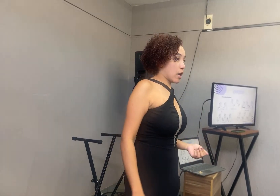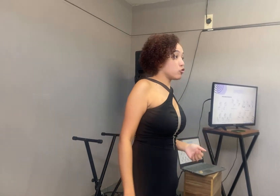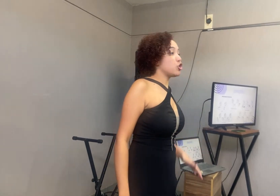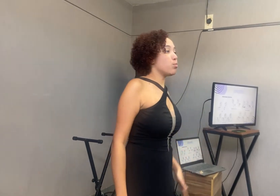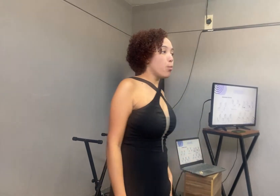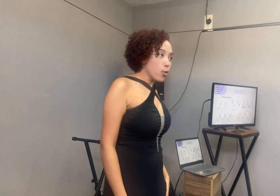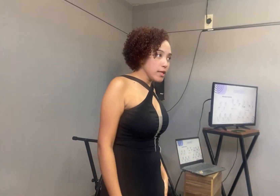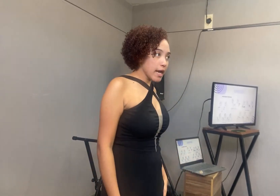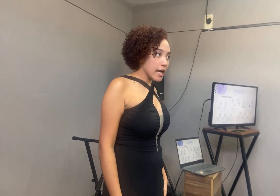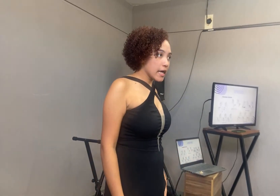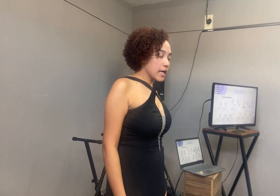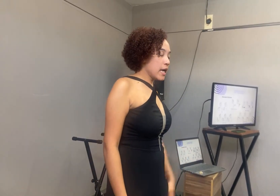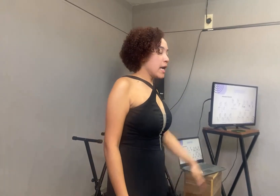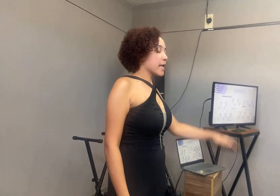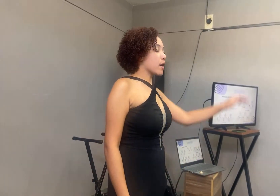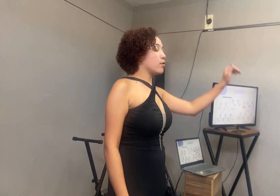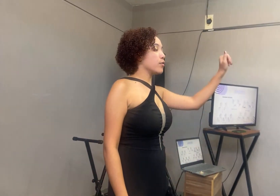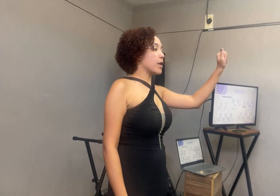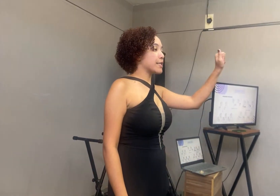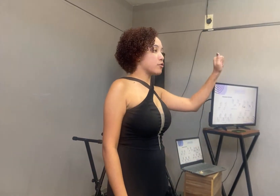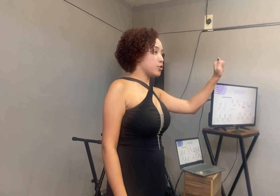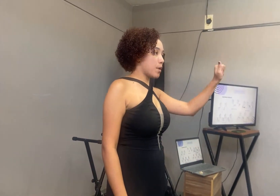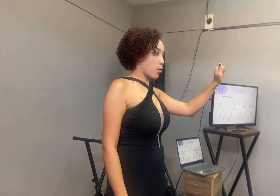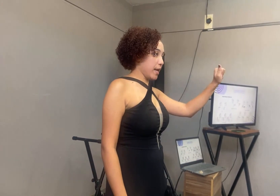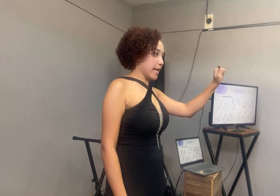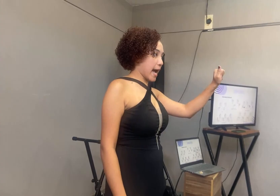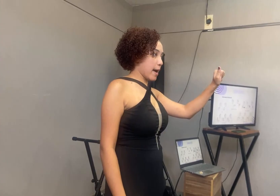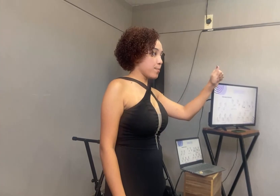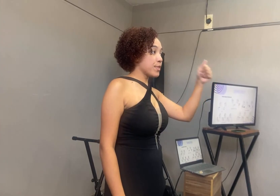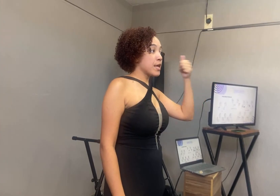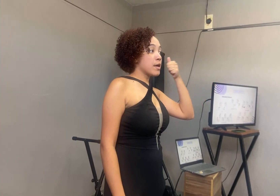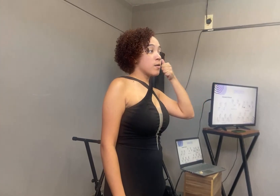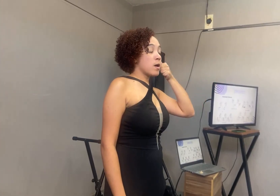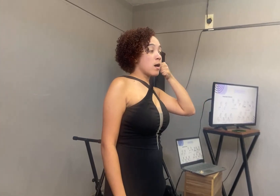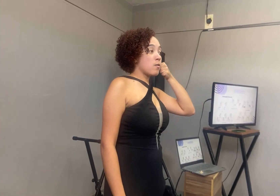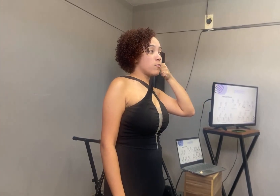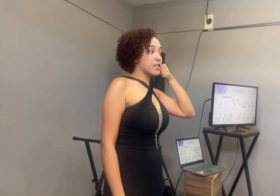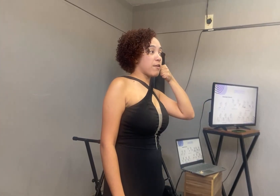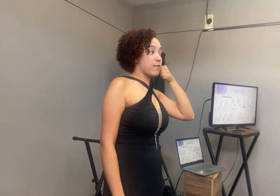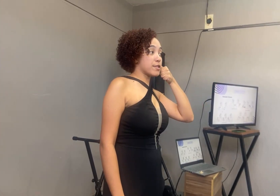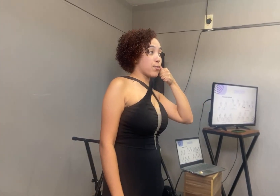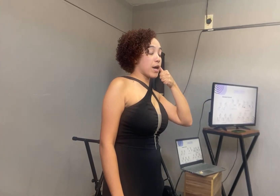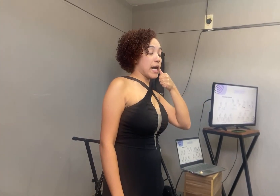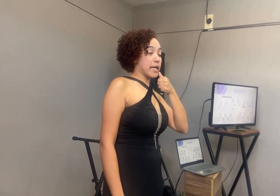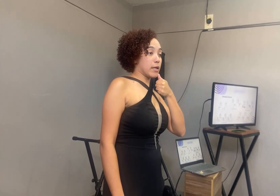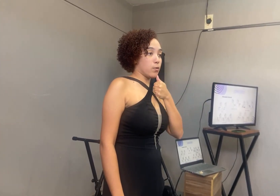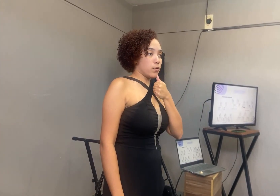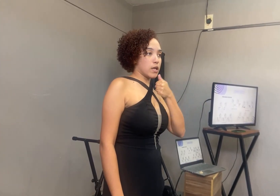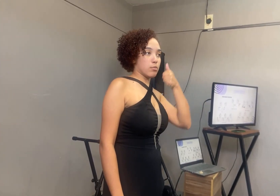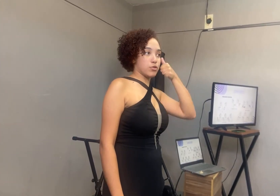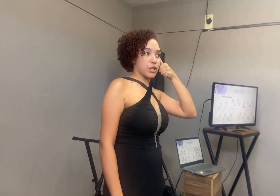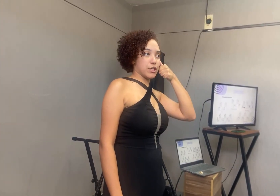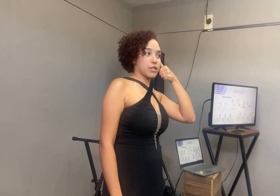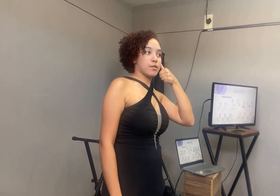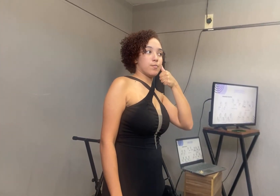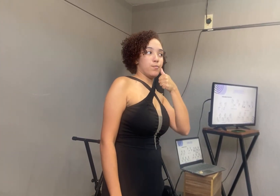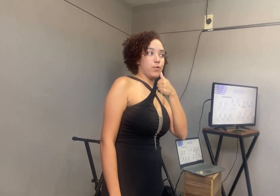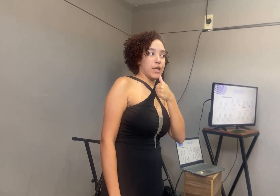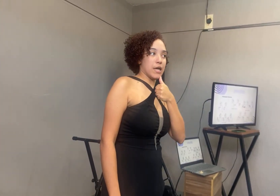de mulher, que é a configuração de mão em A. Você vai fazer um carinho na bochecha. Mulher,